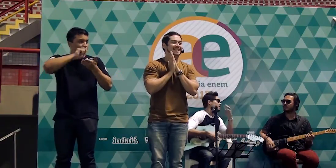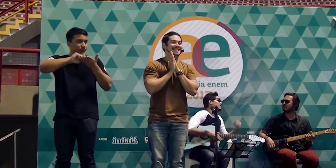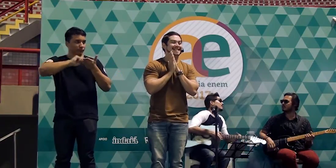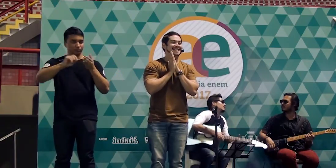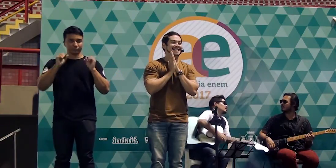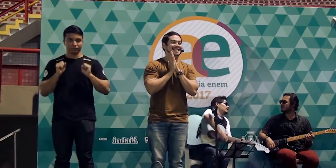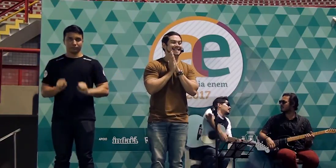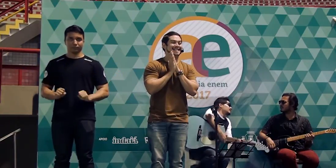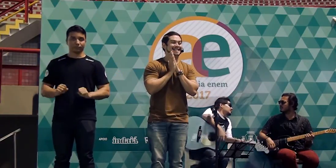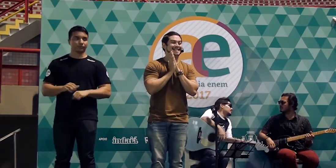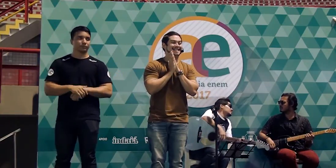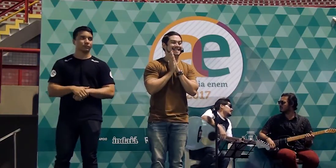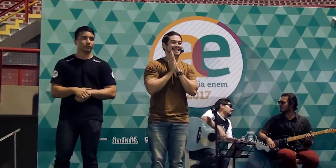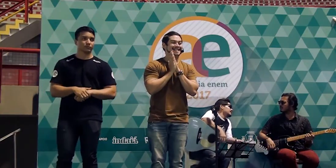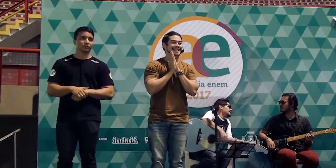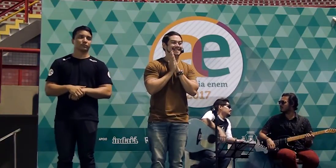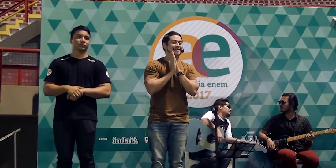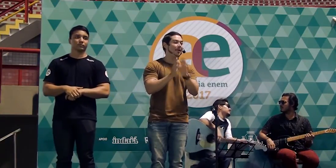annotation.